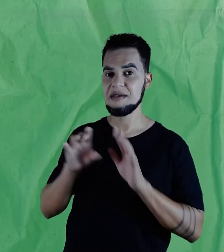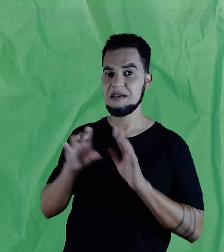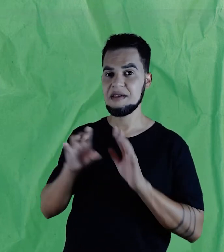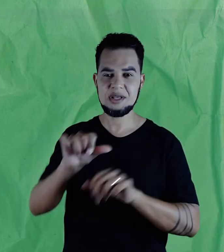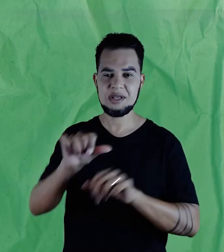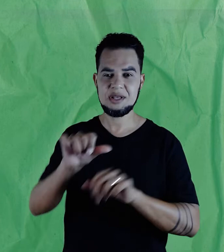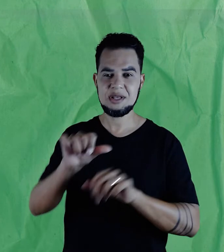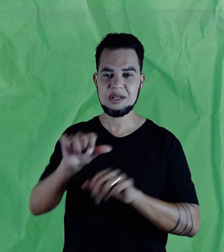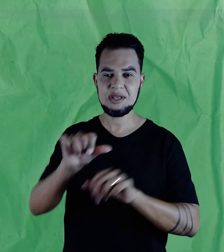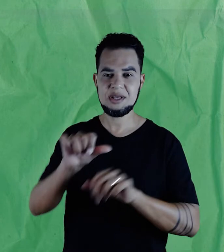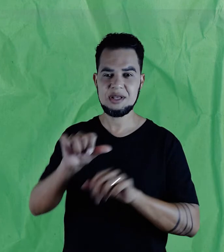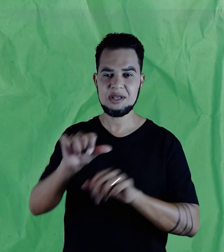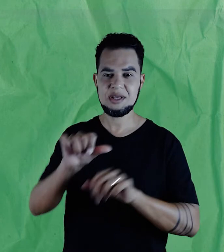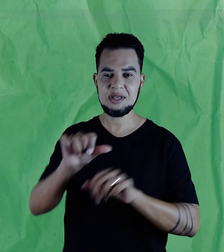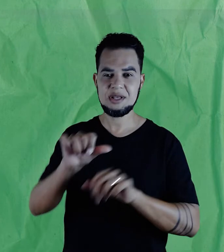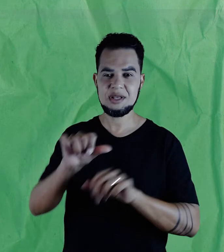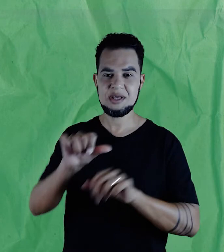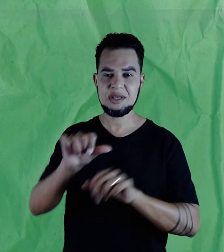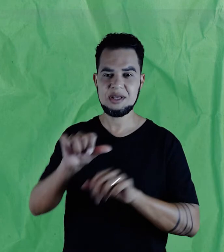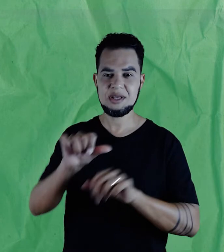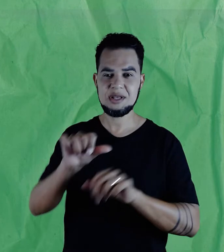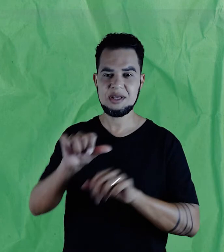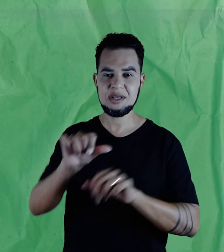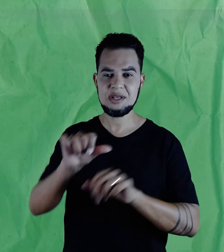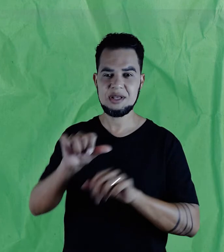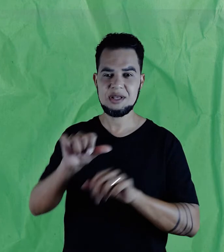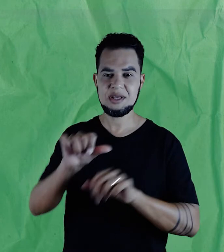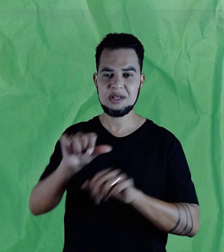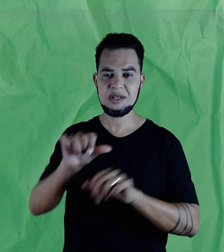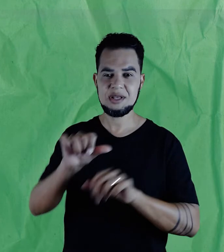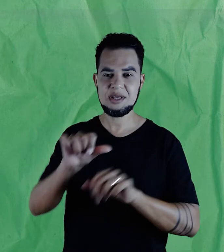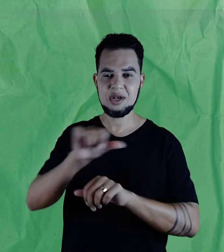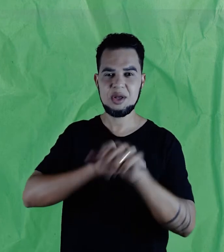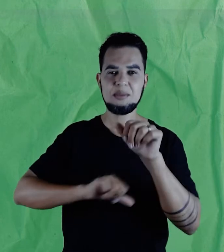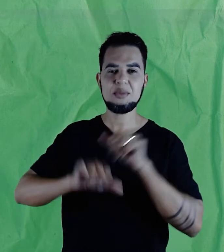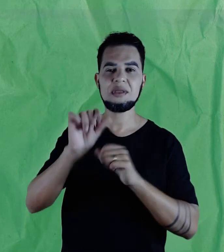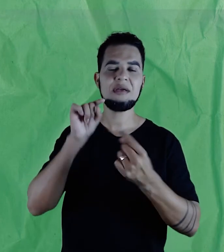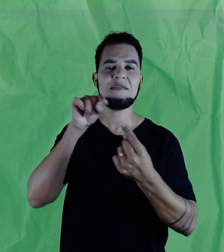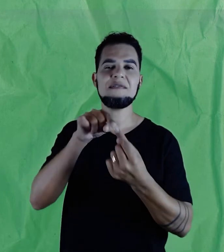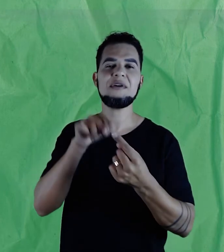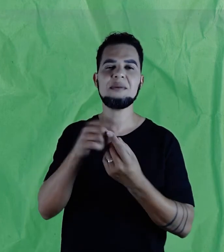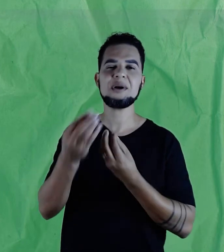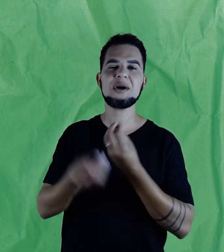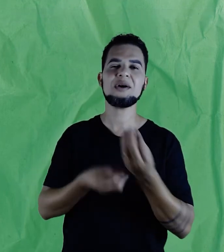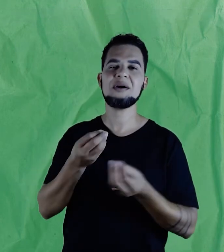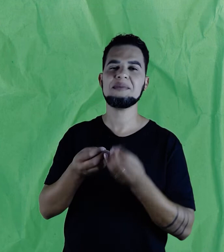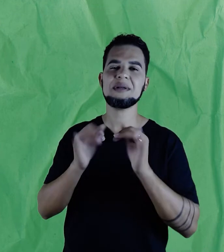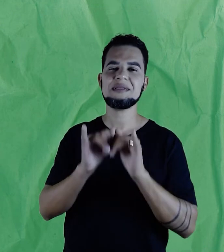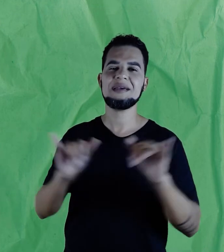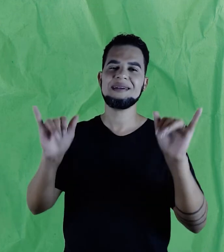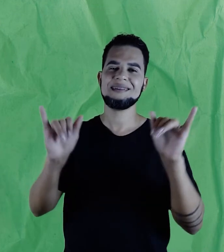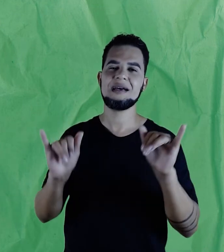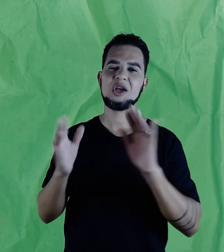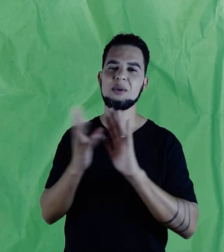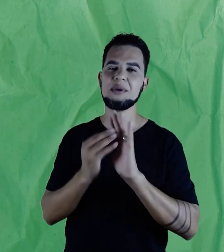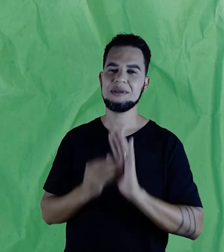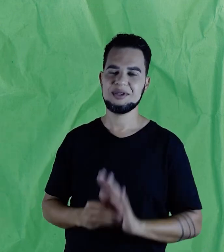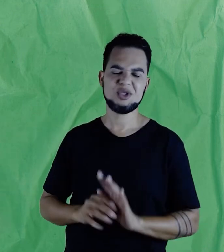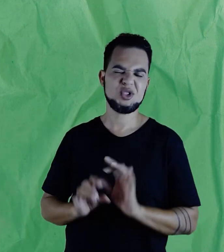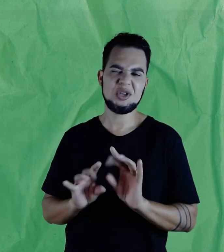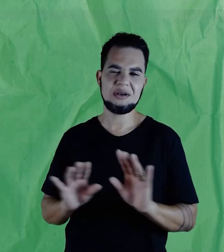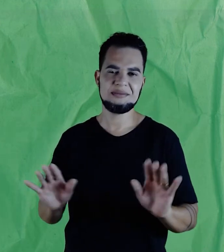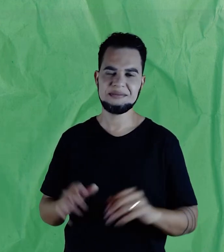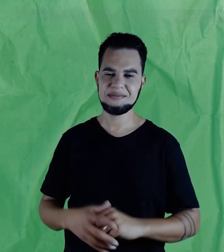no React Native, a gente está simplesmente aqui mudando a forma como a gente declara os nossos componentes,